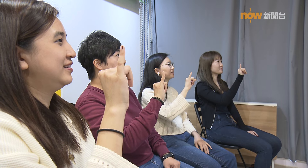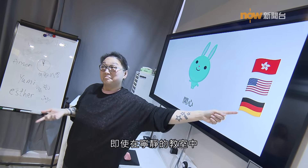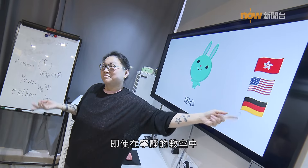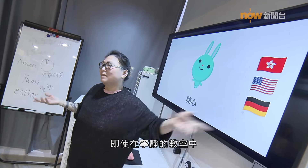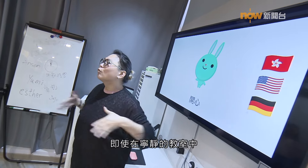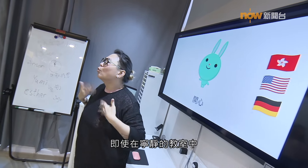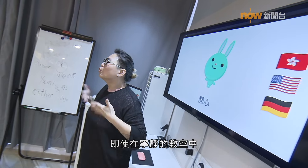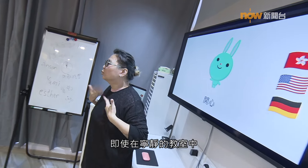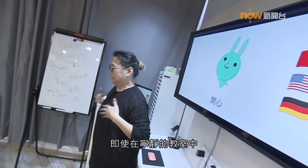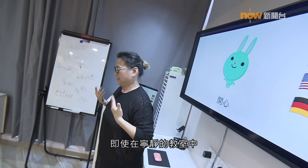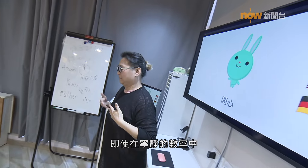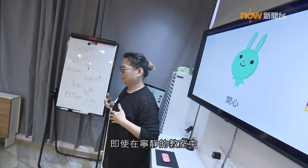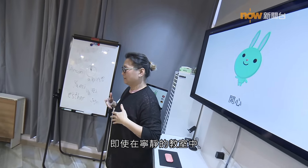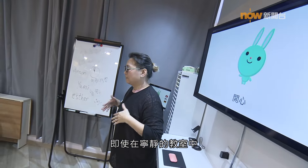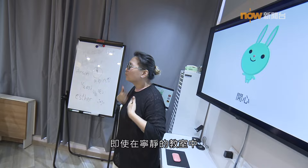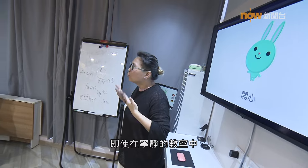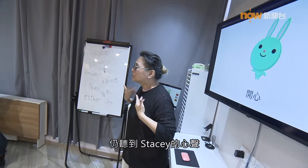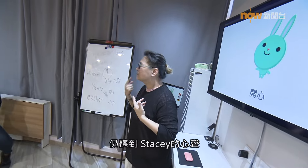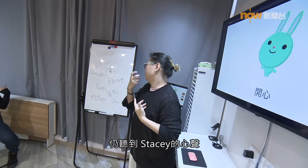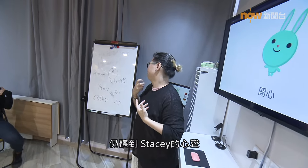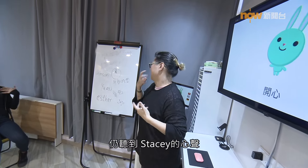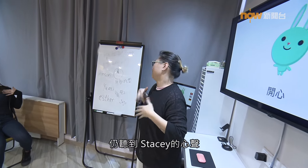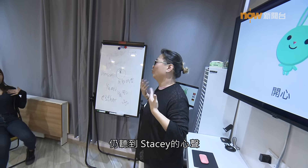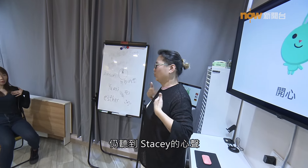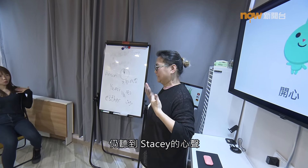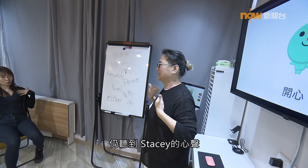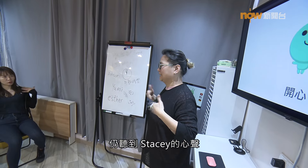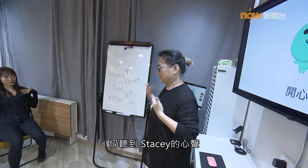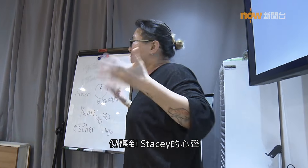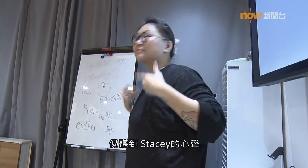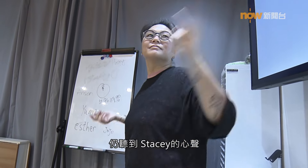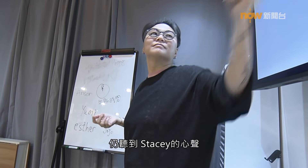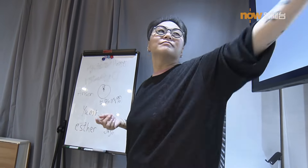即使在宁静的教室里面，仍然听到 Stacy 的心声。